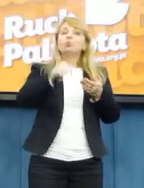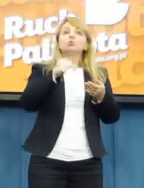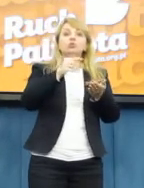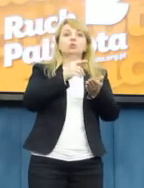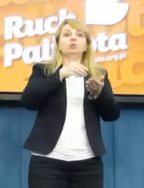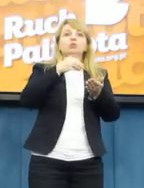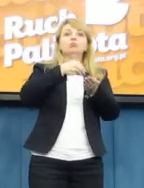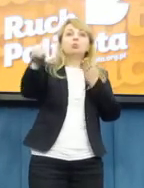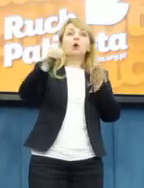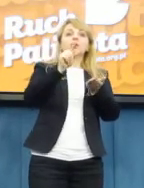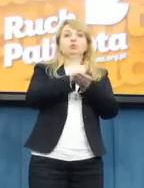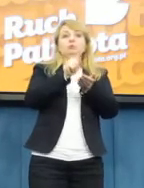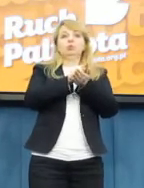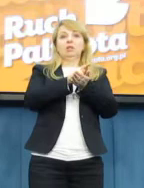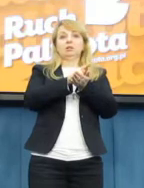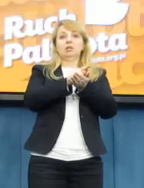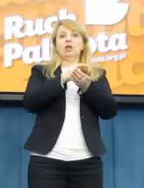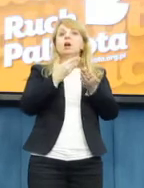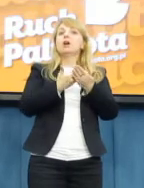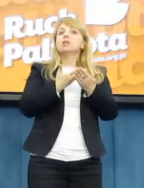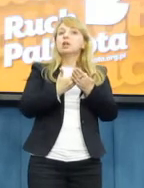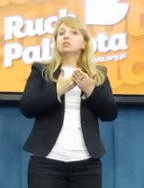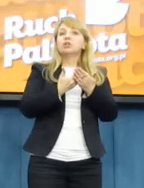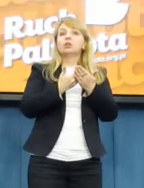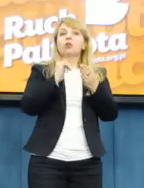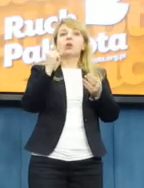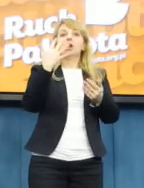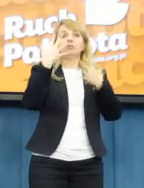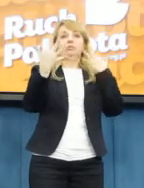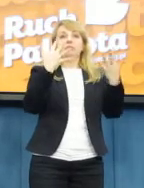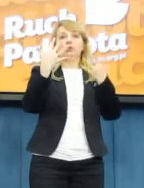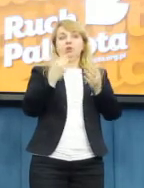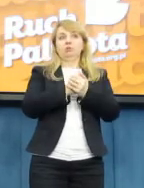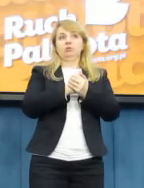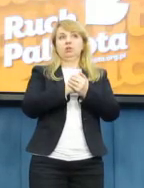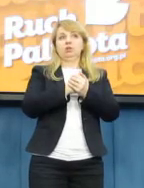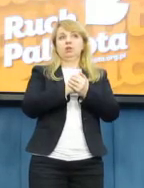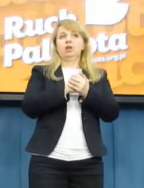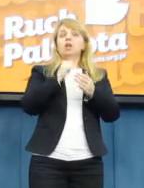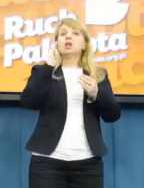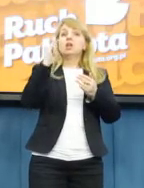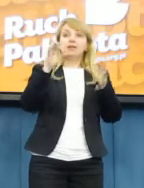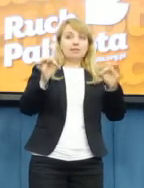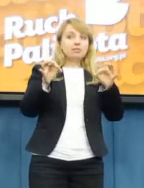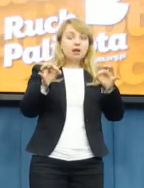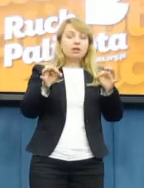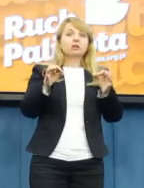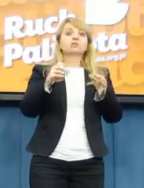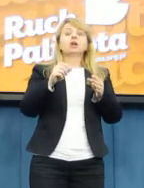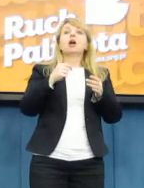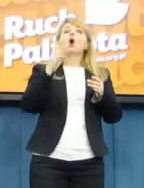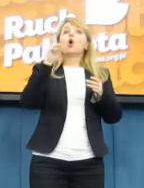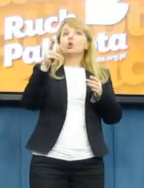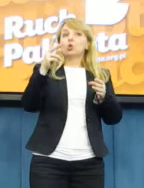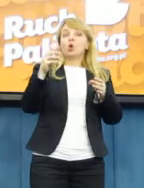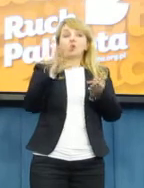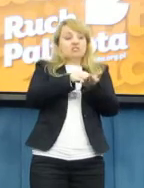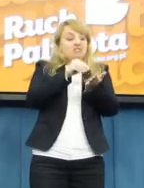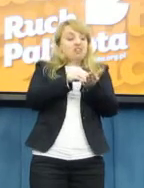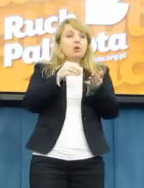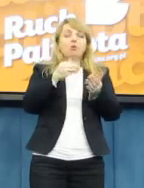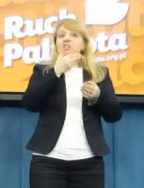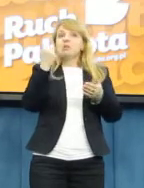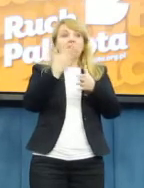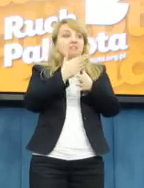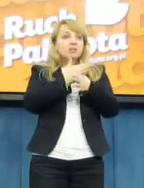statystycznemu Polakowi, przedsiębiorcy, czy Kowalskiemu, który nie zajmuje się biznesem, tylko gdzieś pracuje, będzie lżej, więc jeszcze